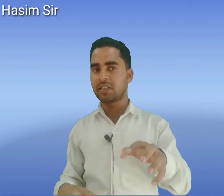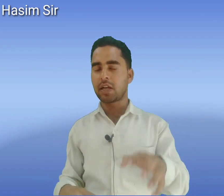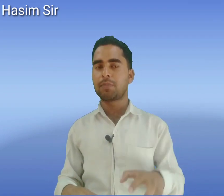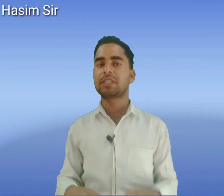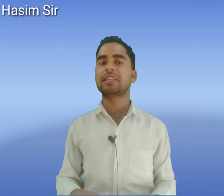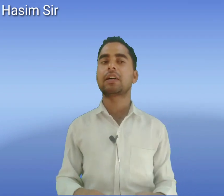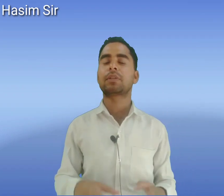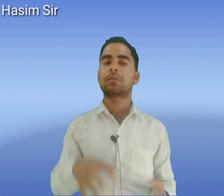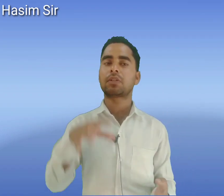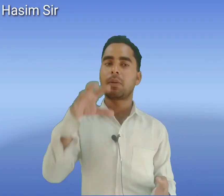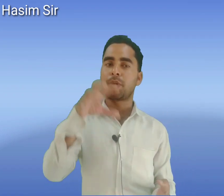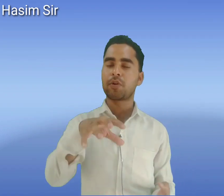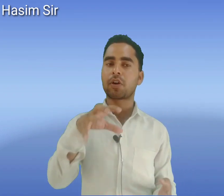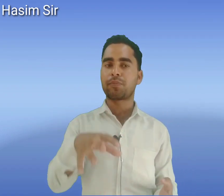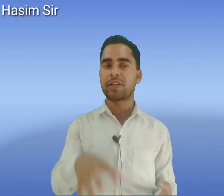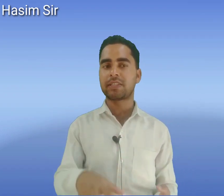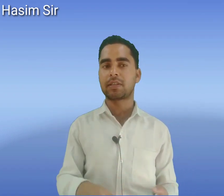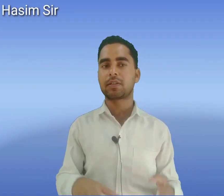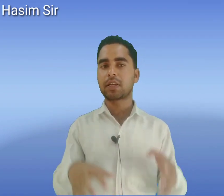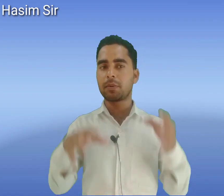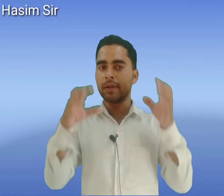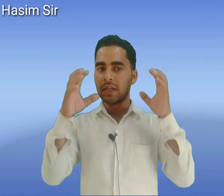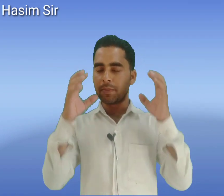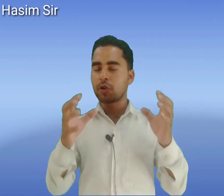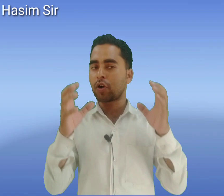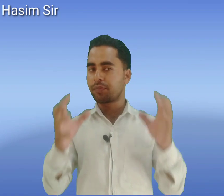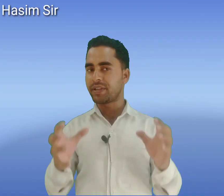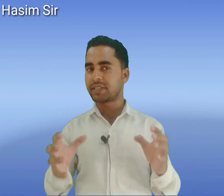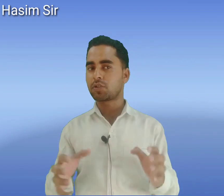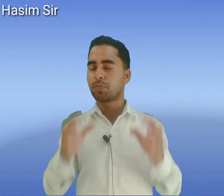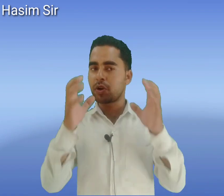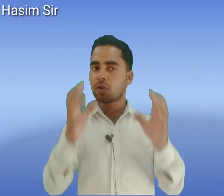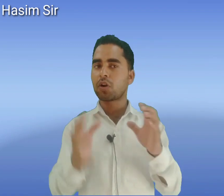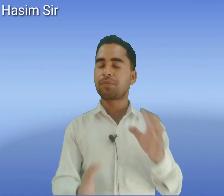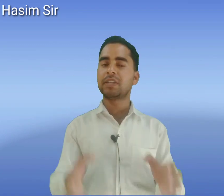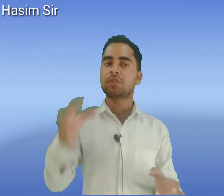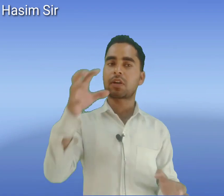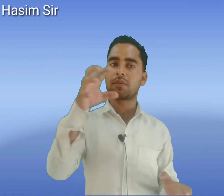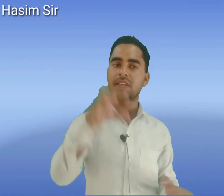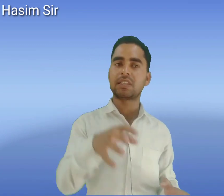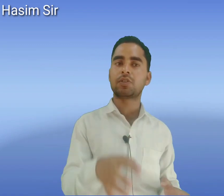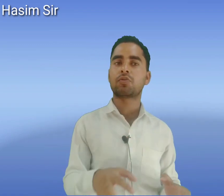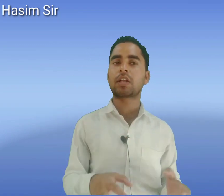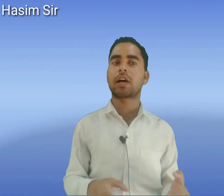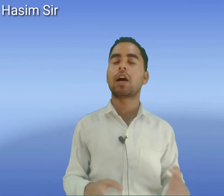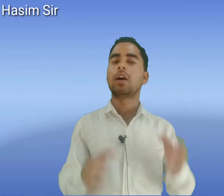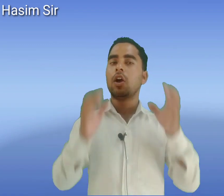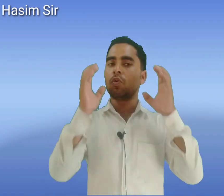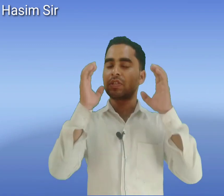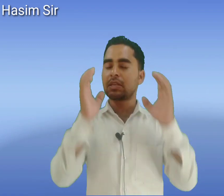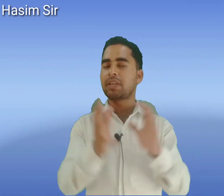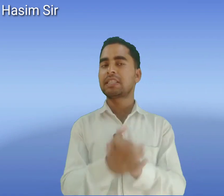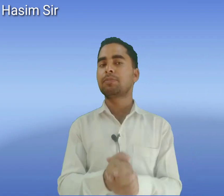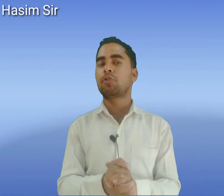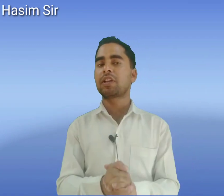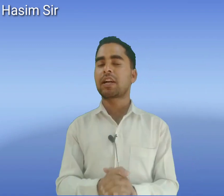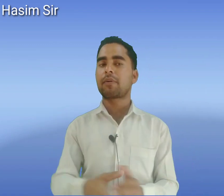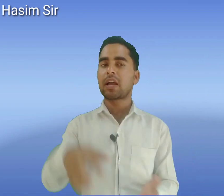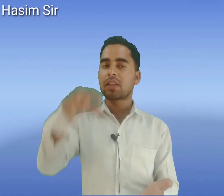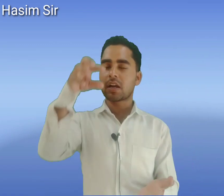विशिष्ट बीटीसी का मतलब बता वीडियो कॉन्फ्रेसिंग ठीक है अब वीडियो कॉन्फ्रेंस तो वीडियो कॉन्फ्रेंस जो कल विशेष हुआ था उस सीबीएसई बोर्ड ने करवाया